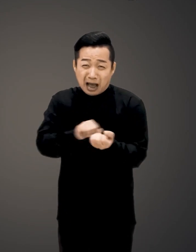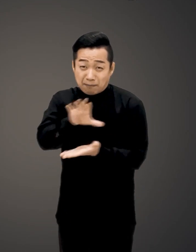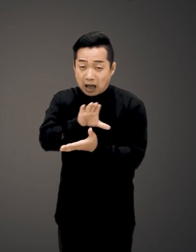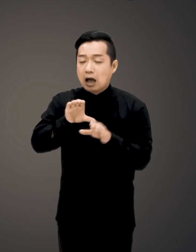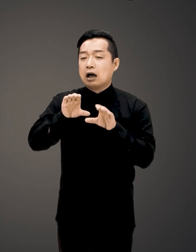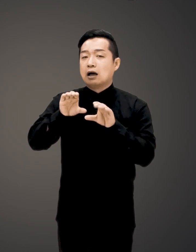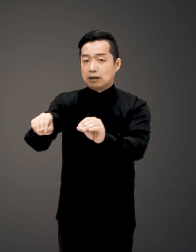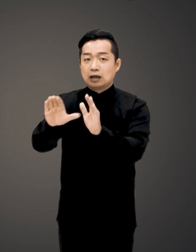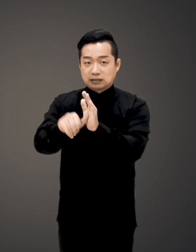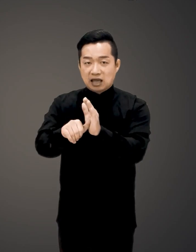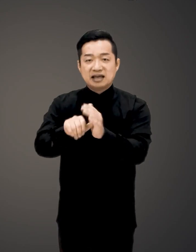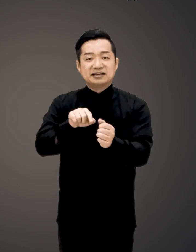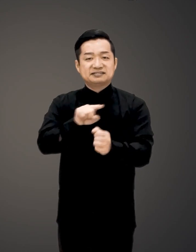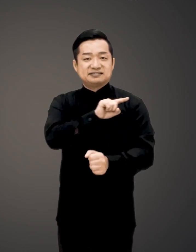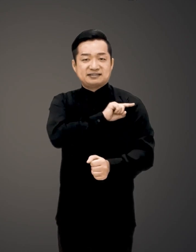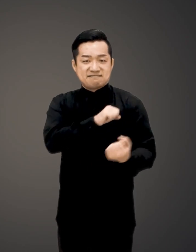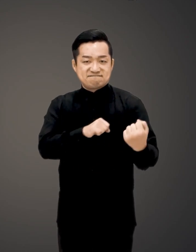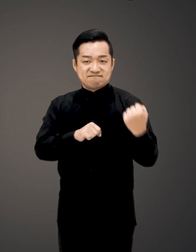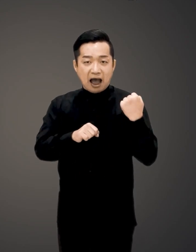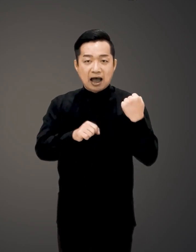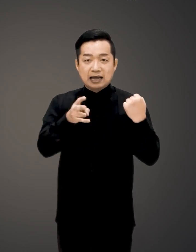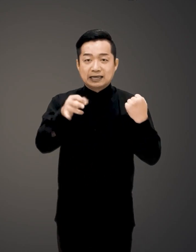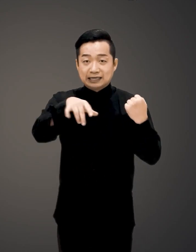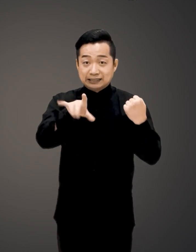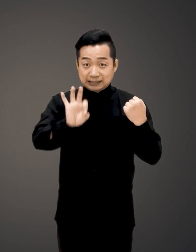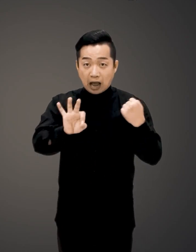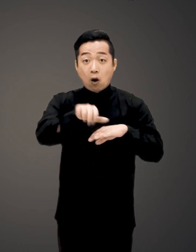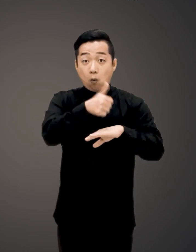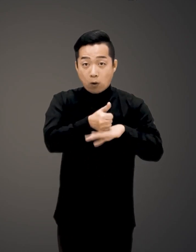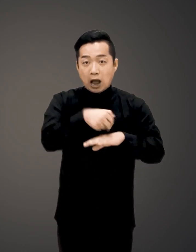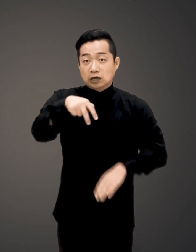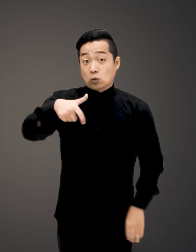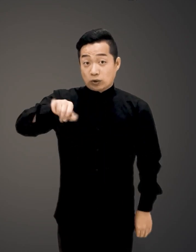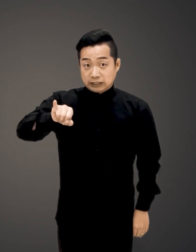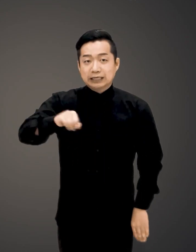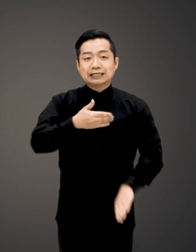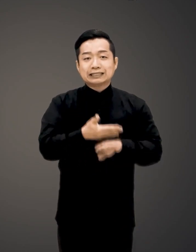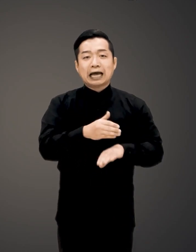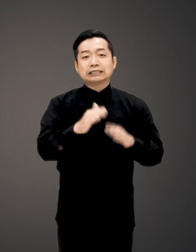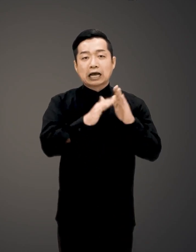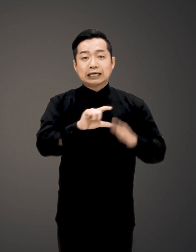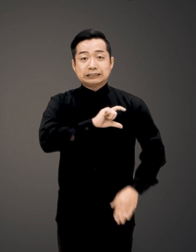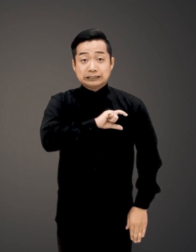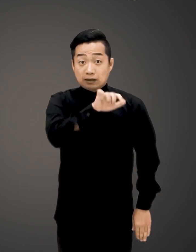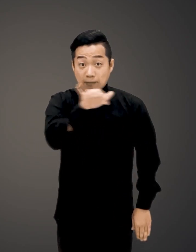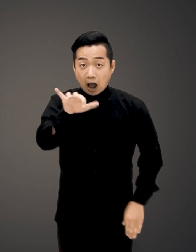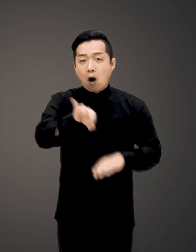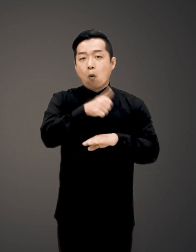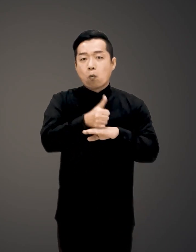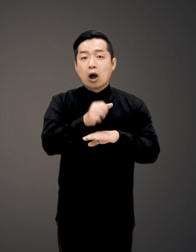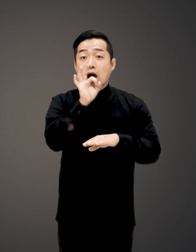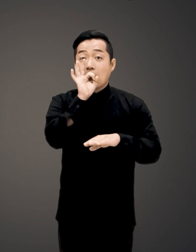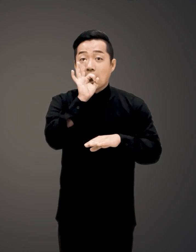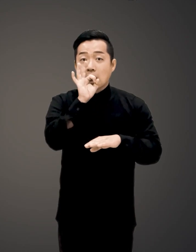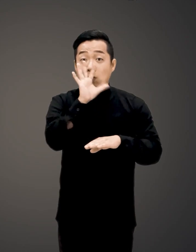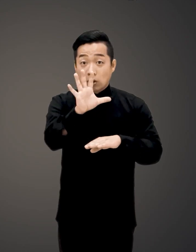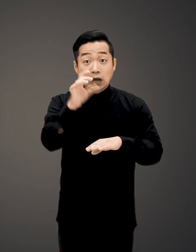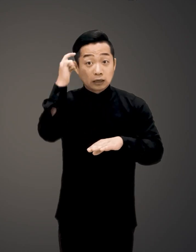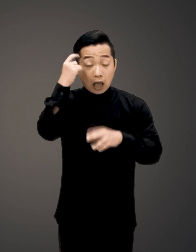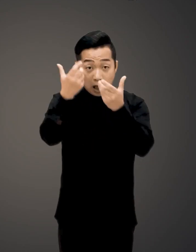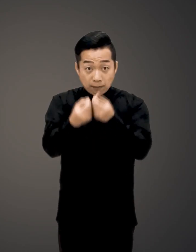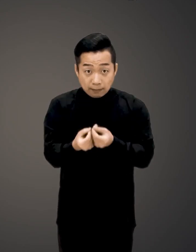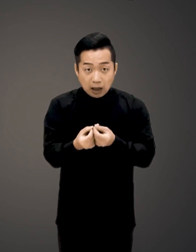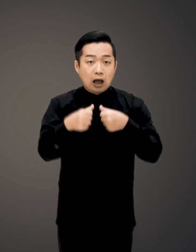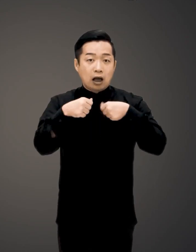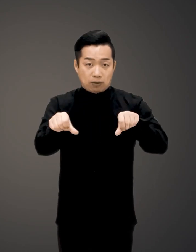평정했을 때 가장 세력이 강했던 예장왕 소기는 다른 성씨는 왕이 될 수 없다는 선례를 깨고 최초로 황실과 성이